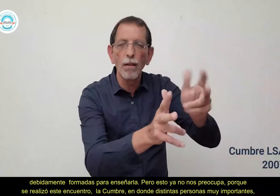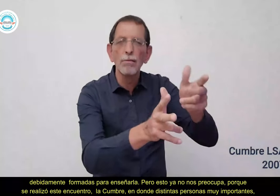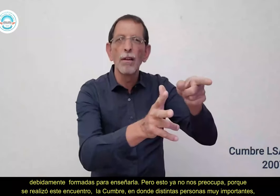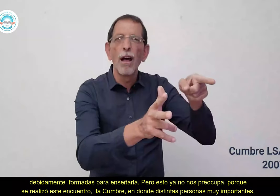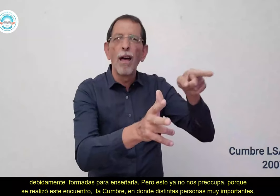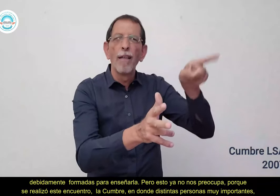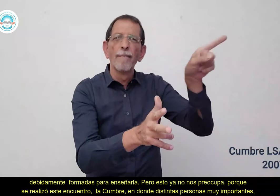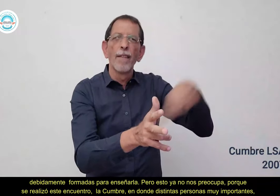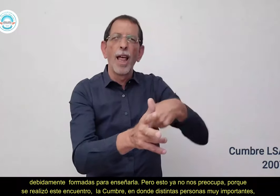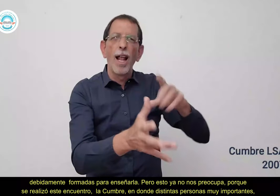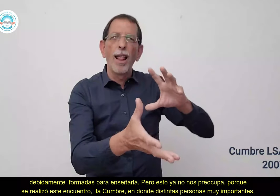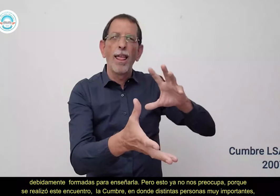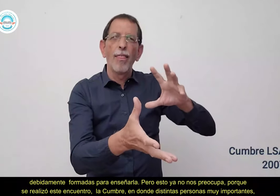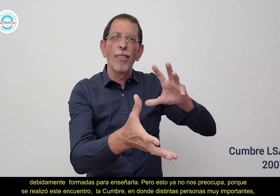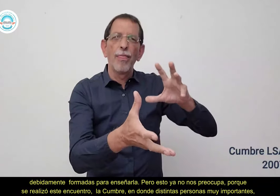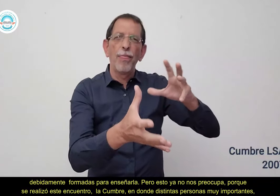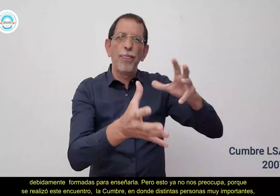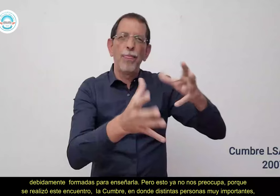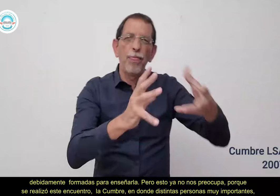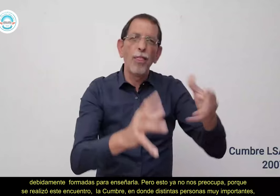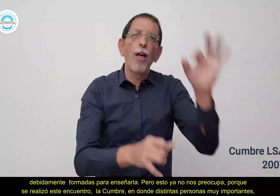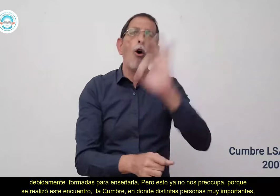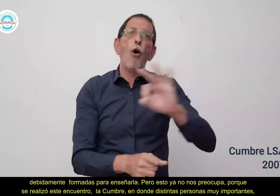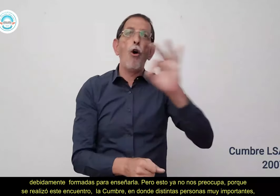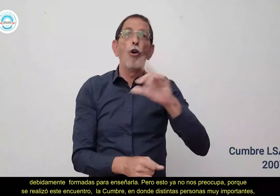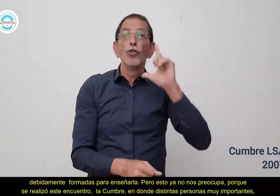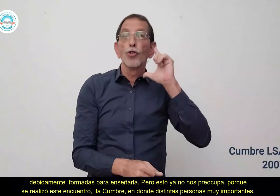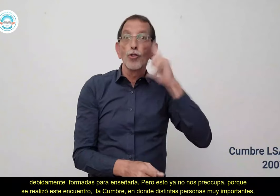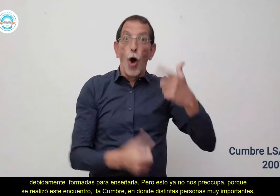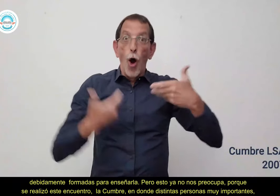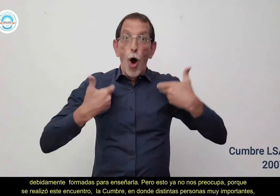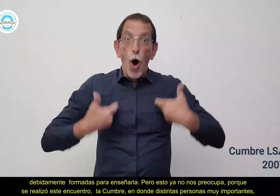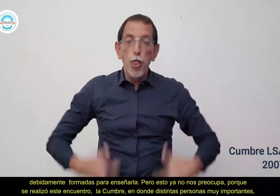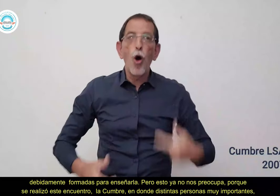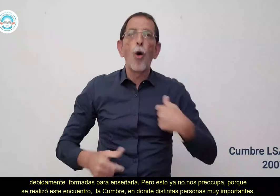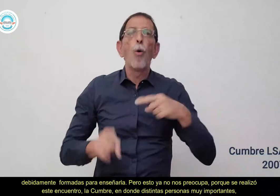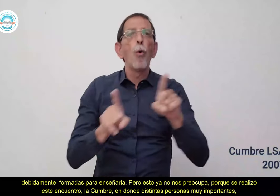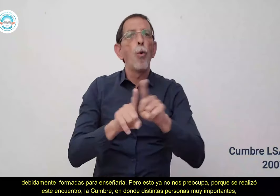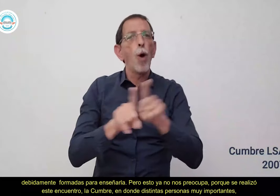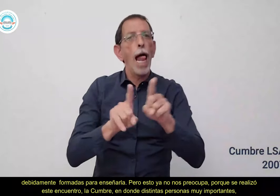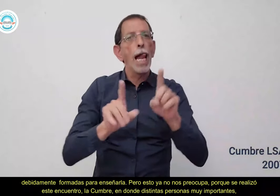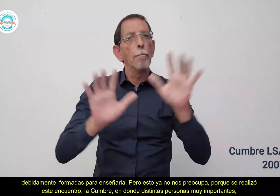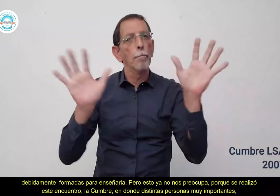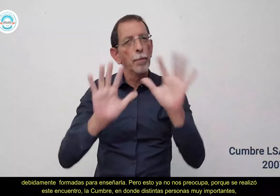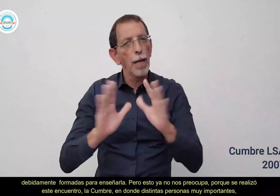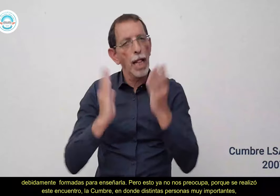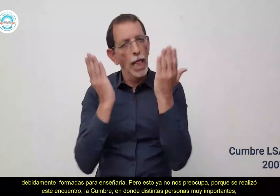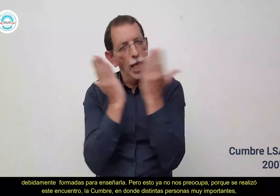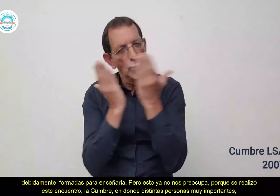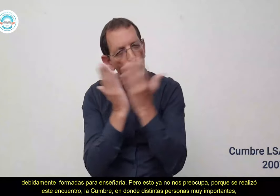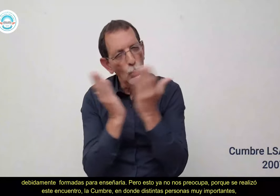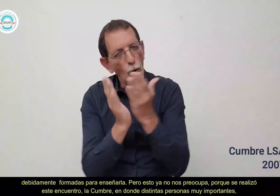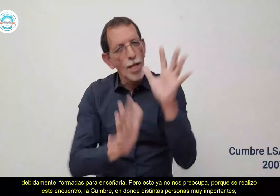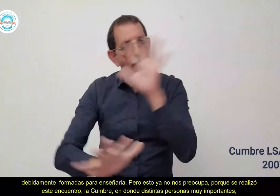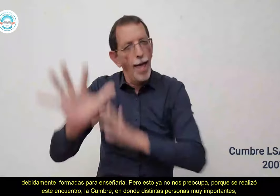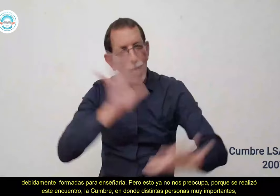personas oyentes tomaron la lengua para enseñarla. De ahí vino el deterioro. También ha